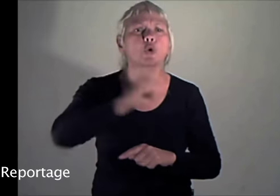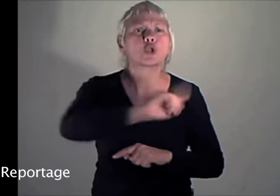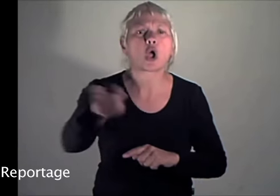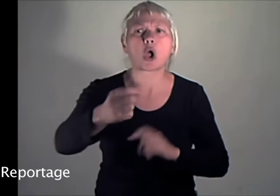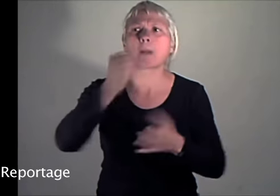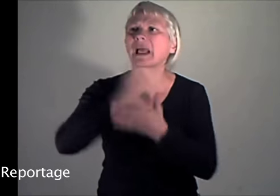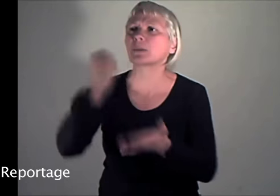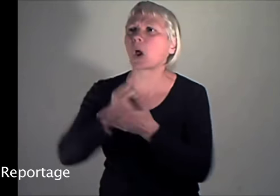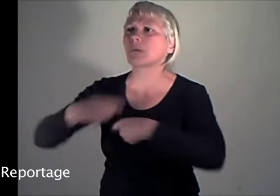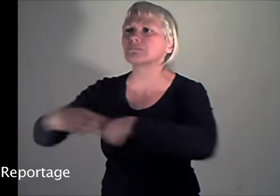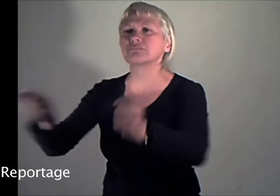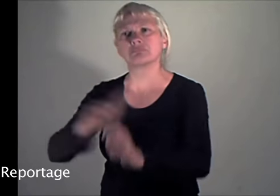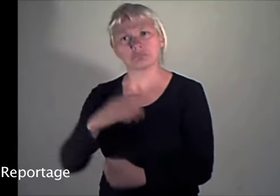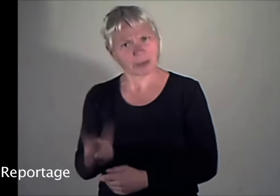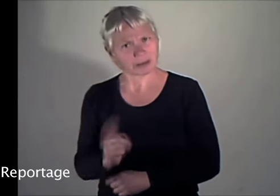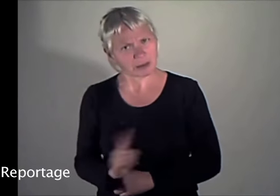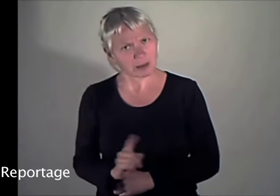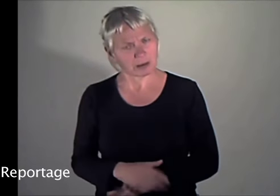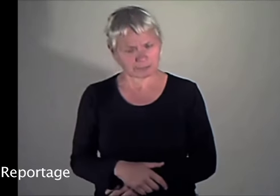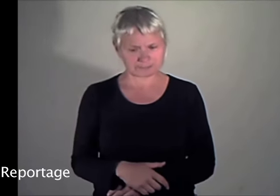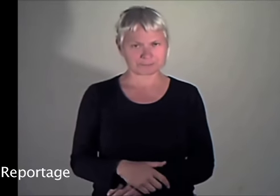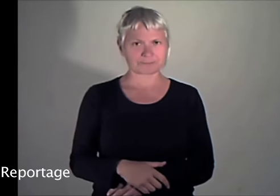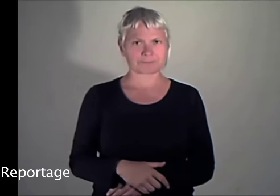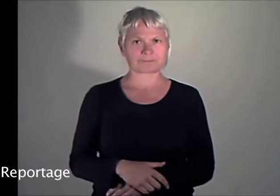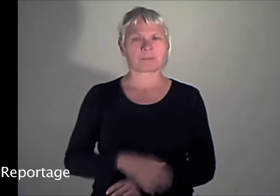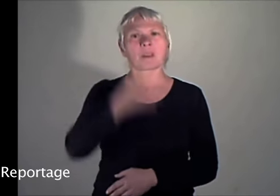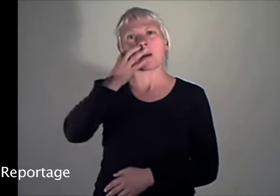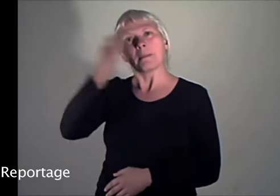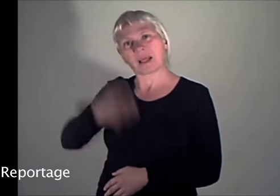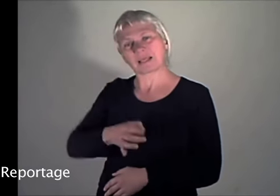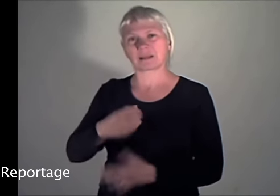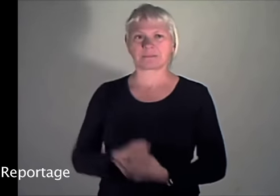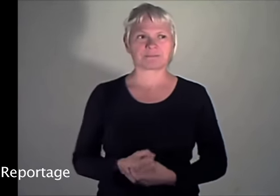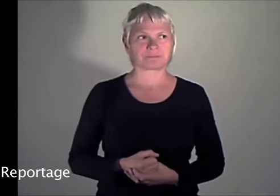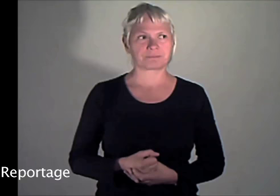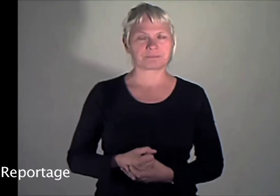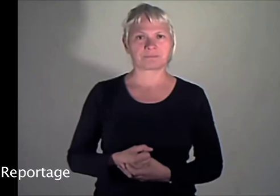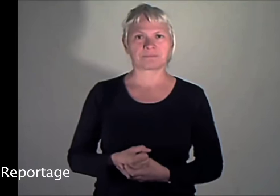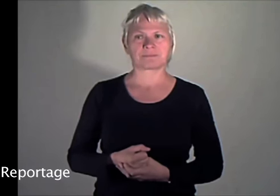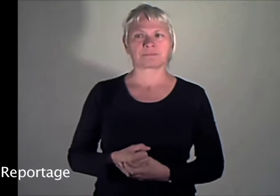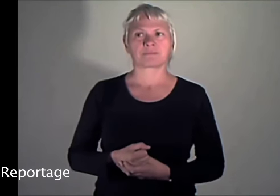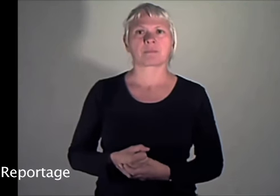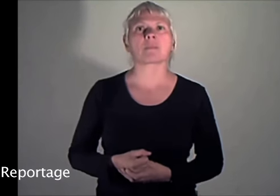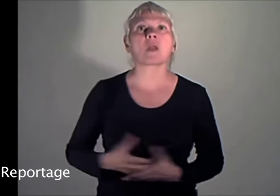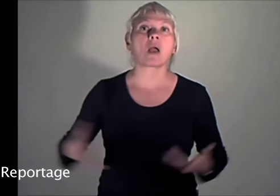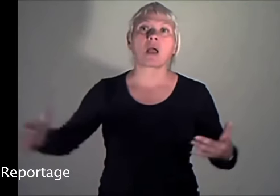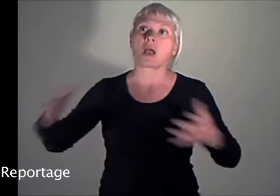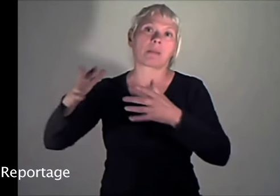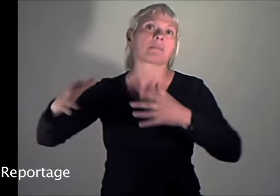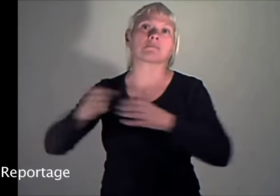donc ce sont les entendants, et nous on est séparés, comment dire, on est différents, parce que